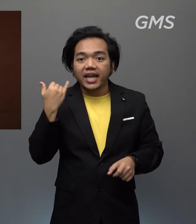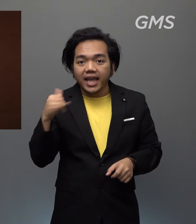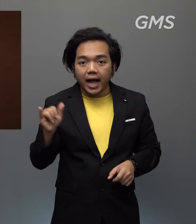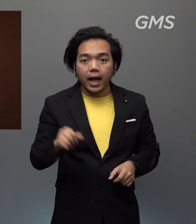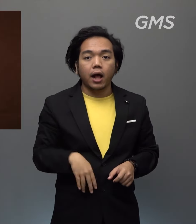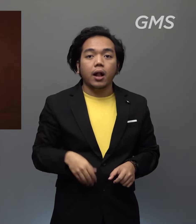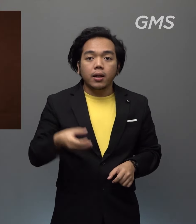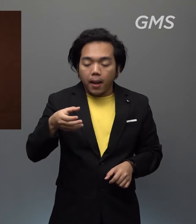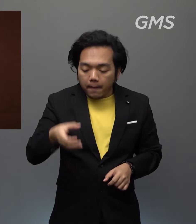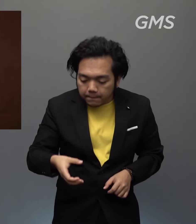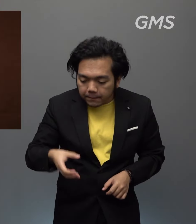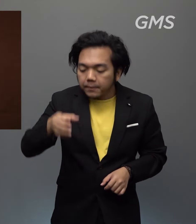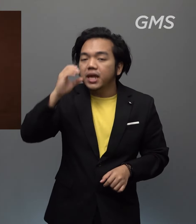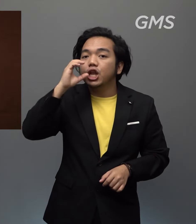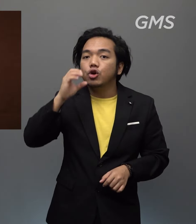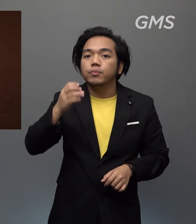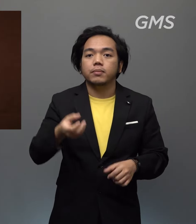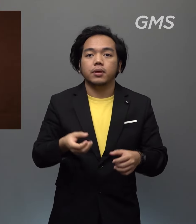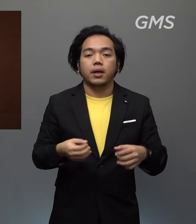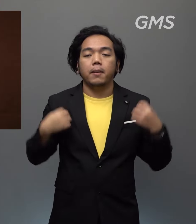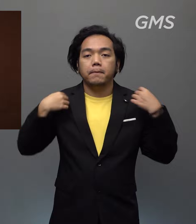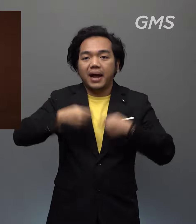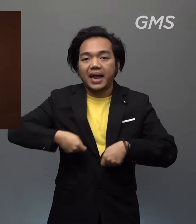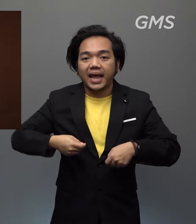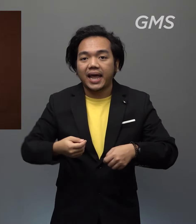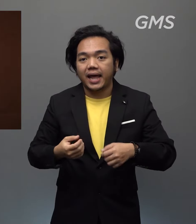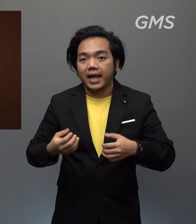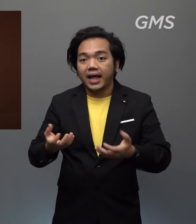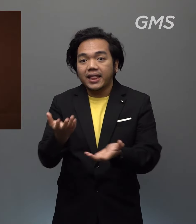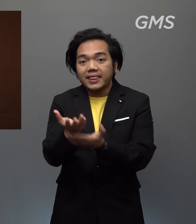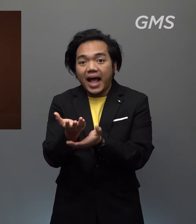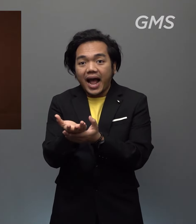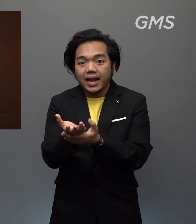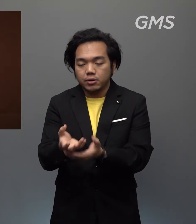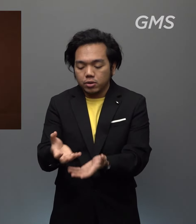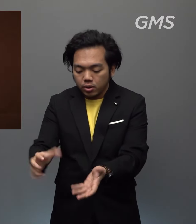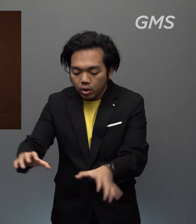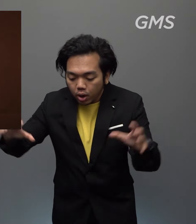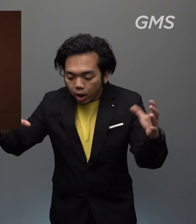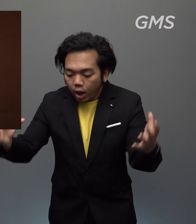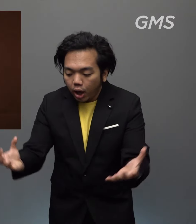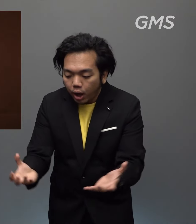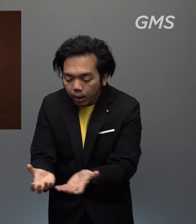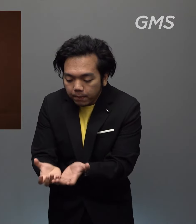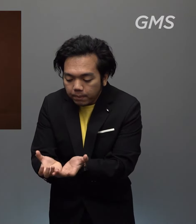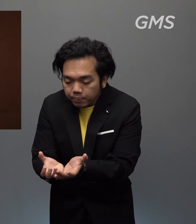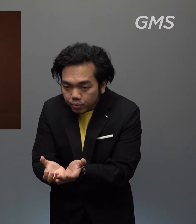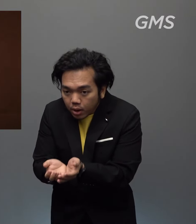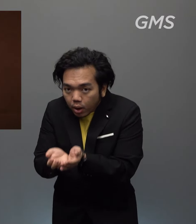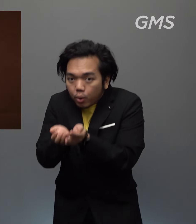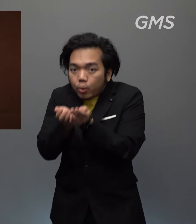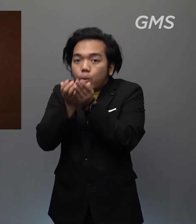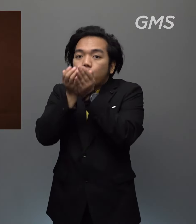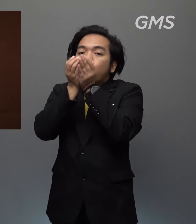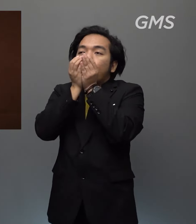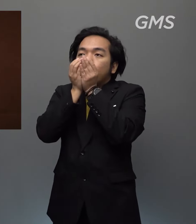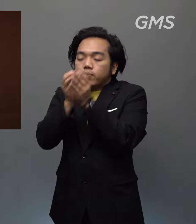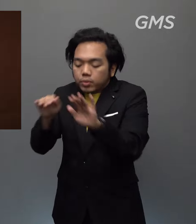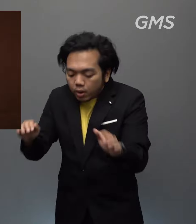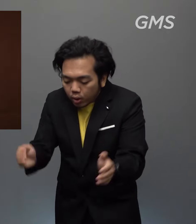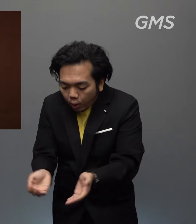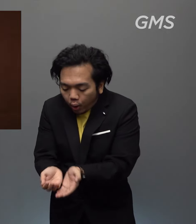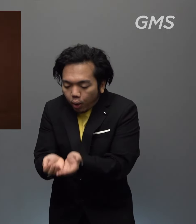Alkitab menceritakannya. Tapi hanya 300 orang yang mungkin memegang senjatanya dan lari dan mengambil air